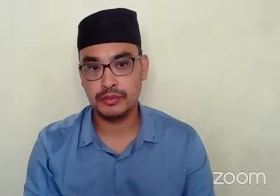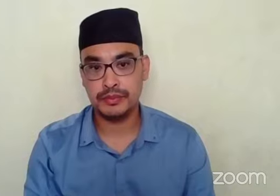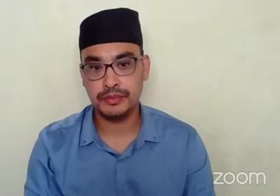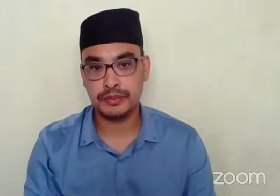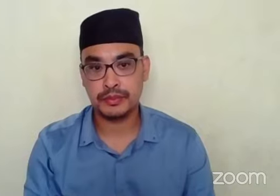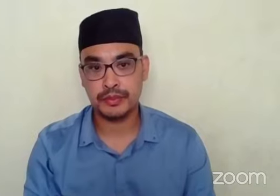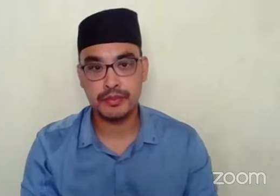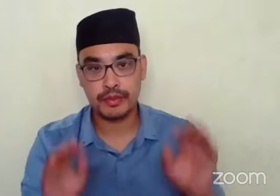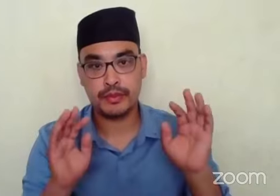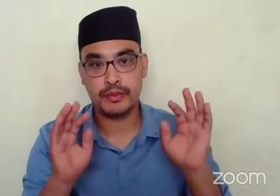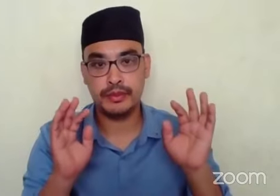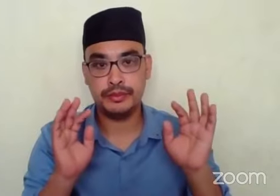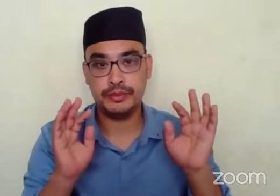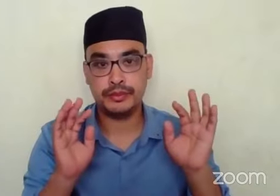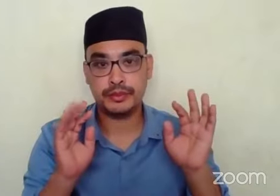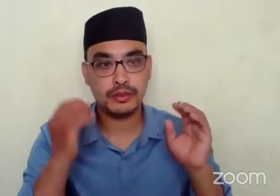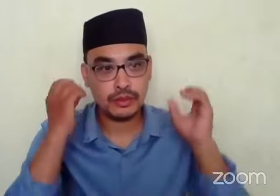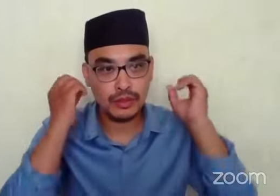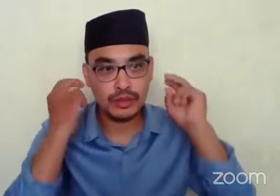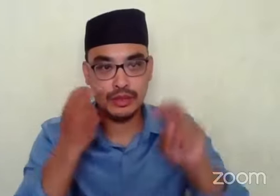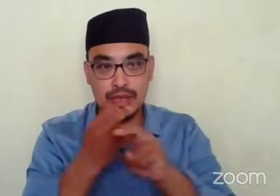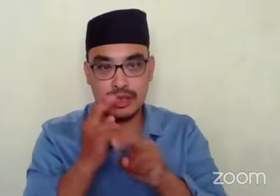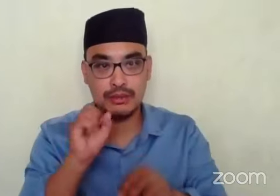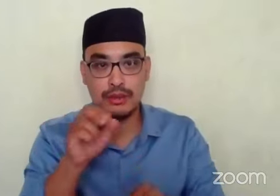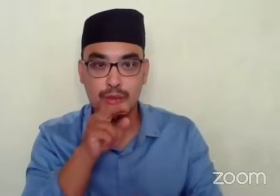हामीलाई सुन्न गाह्रै भइरहेको छ सरिताजी.